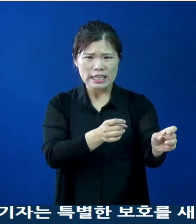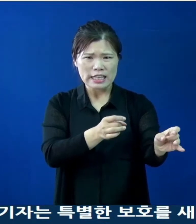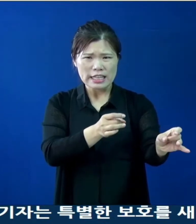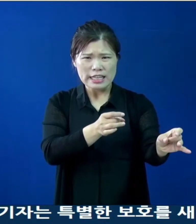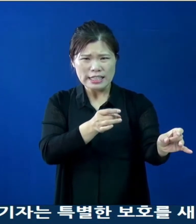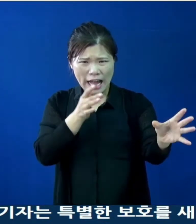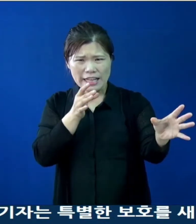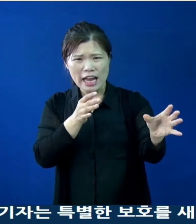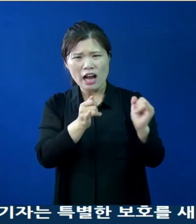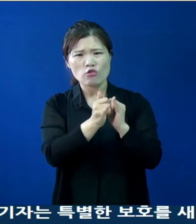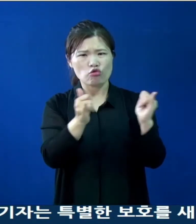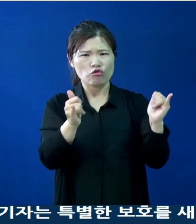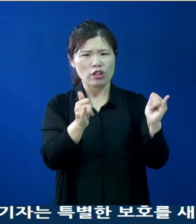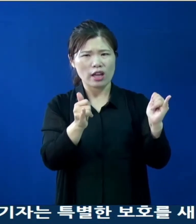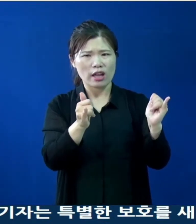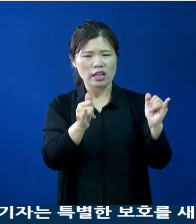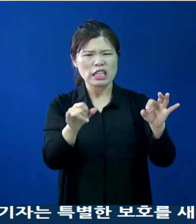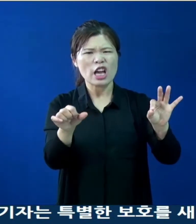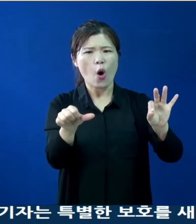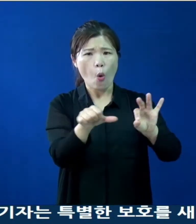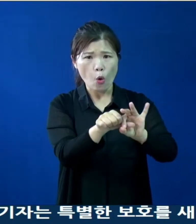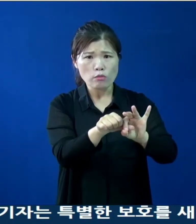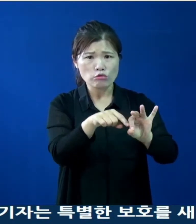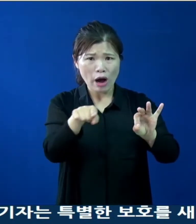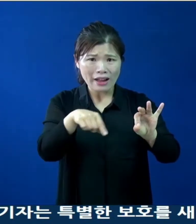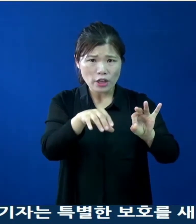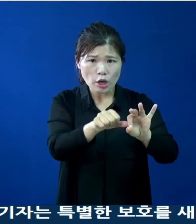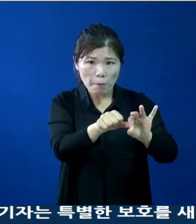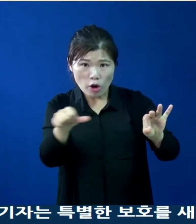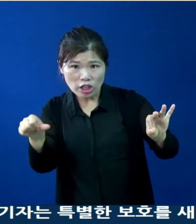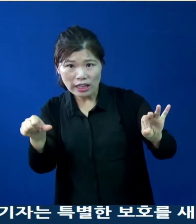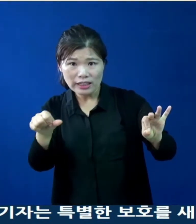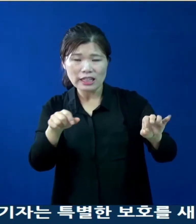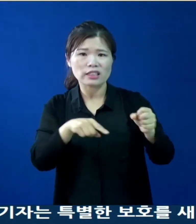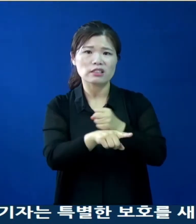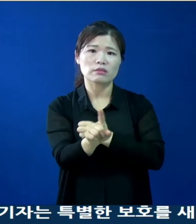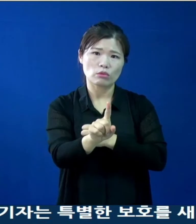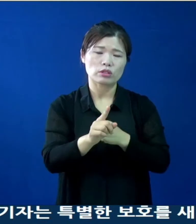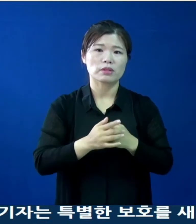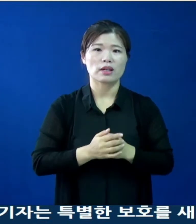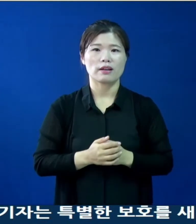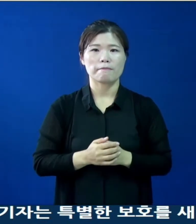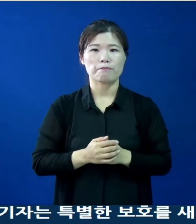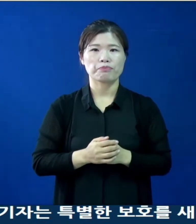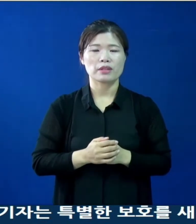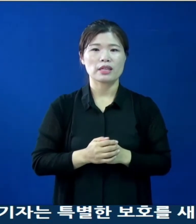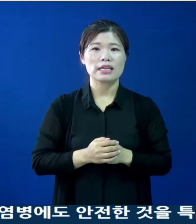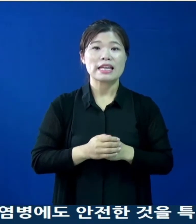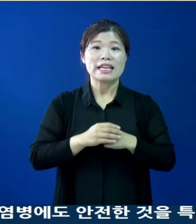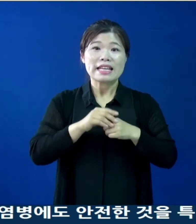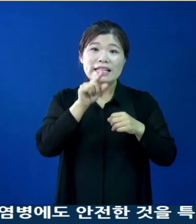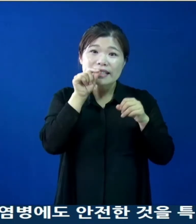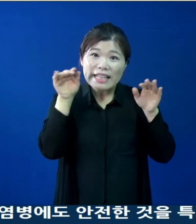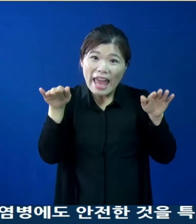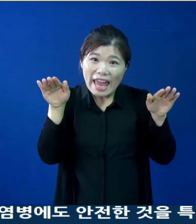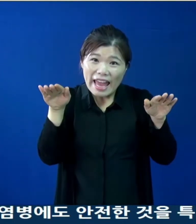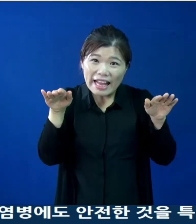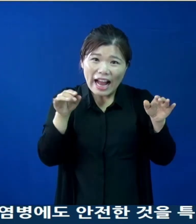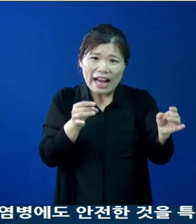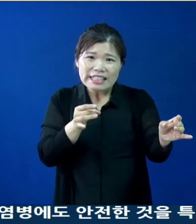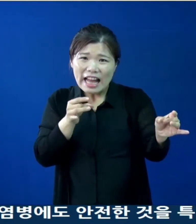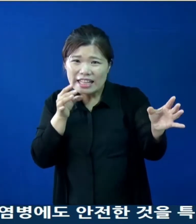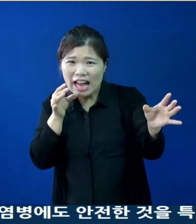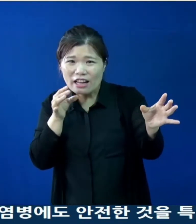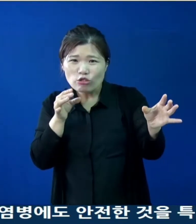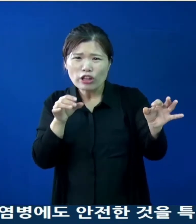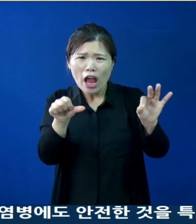이 구절을 그래도 알고 있는 편인데 대체로 이렇게 알고 있어요. 새가 사냥꾼의